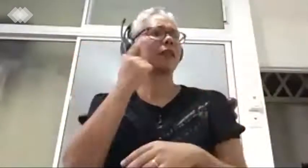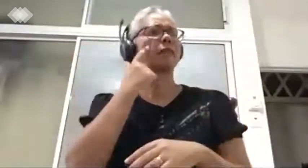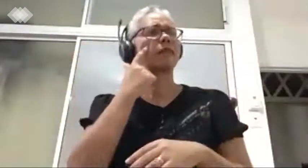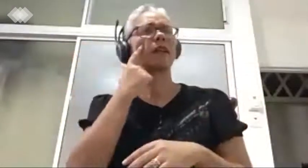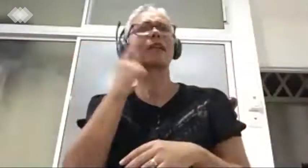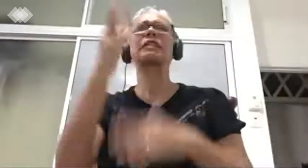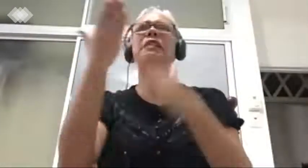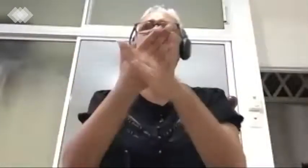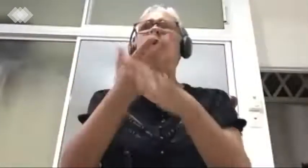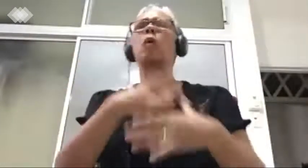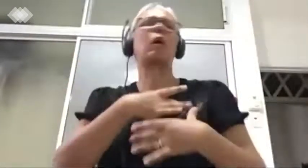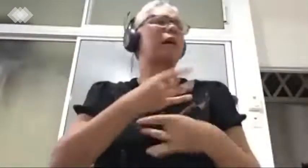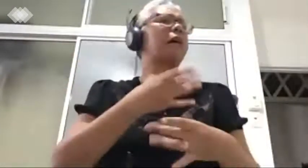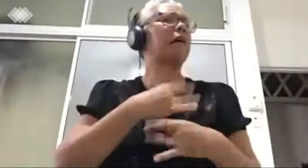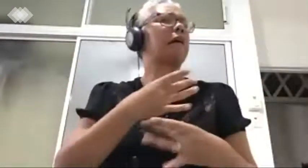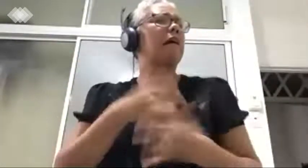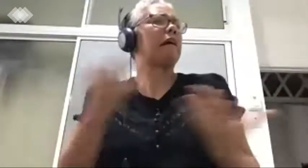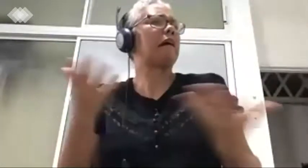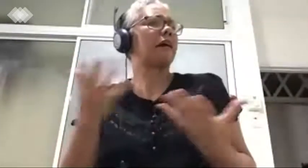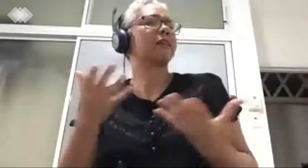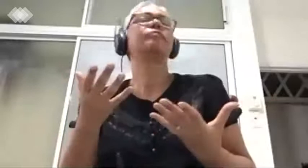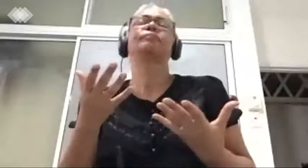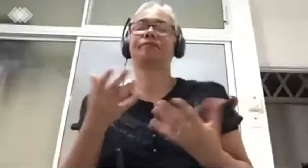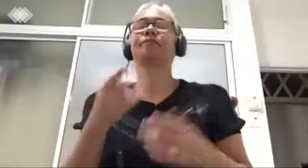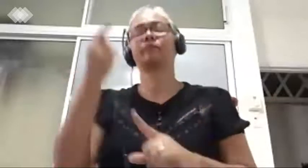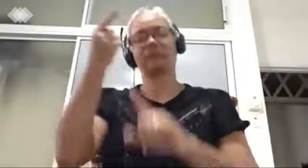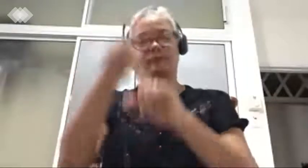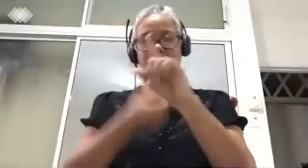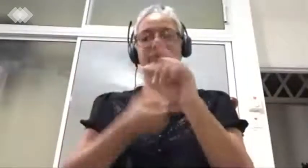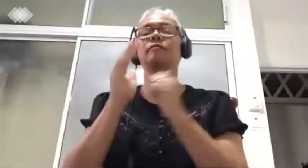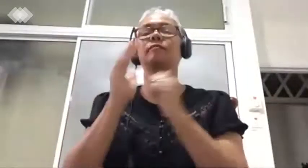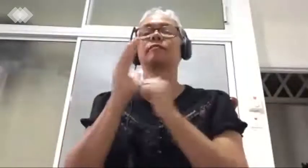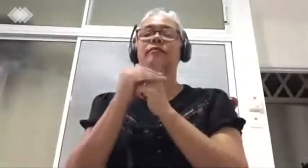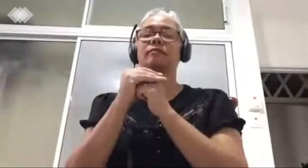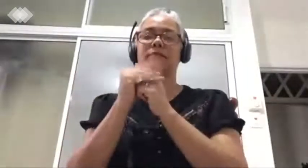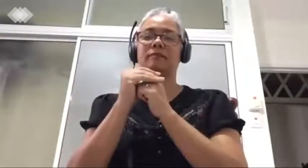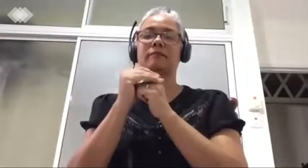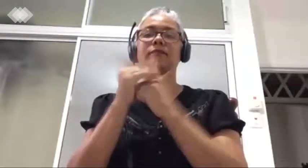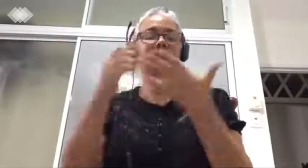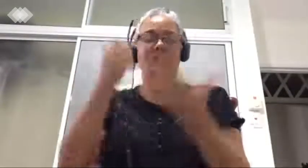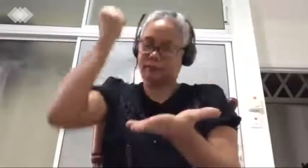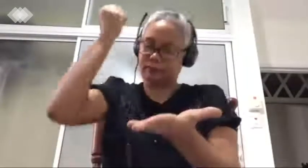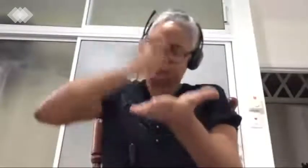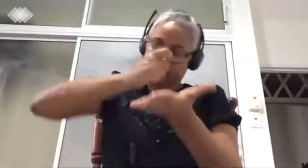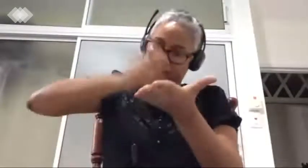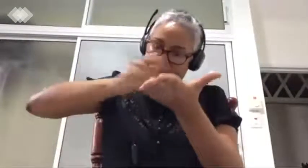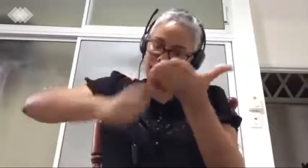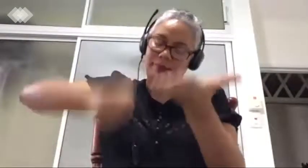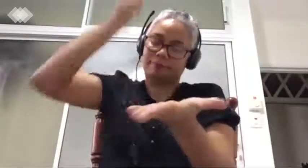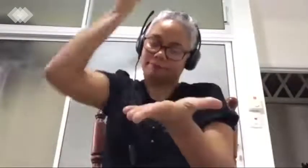De inmediato entonces, pues en noviembre, como les dije, este acuerdo fue firmado